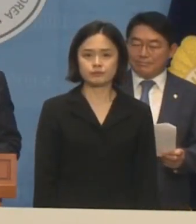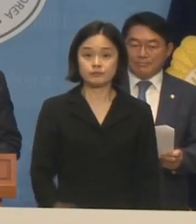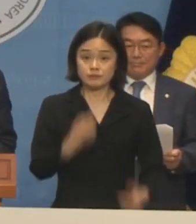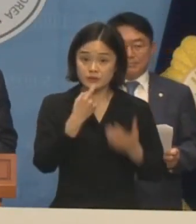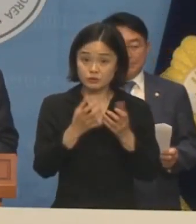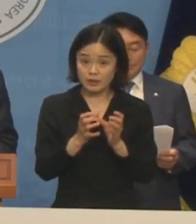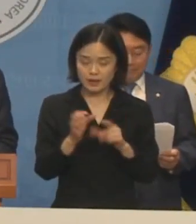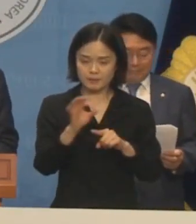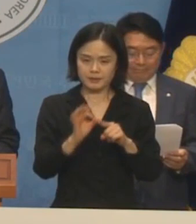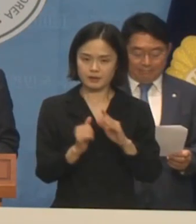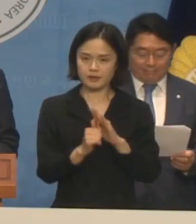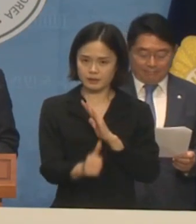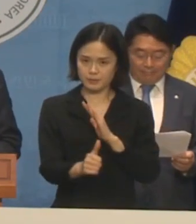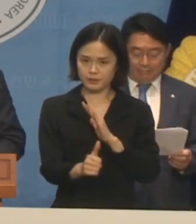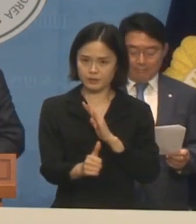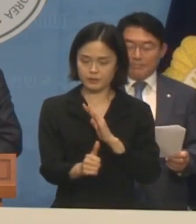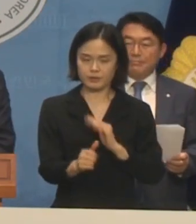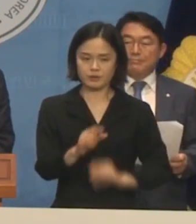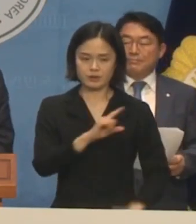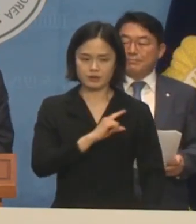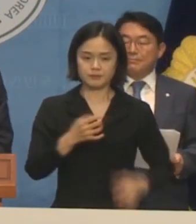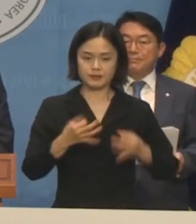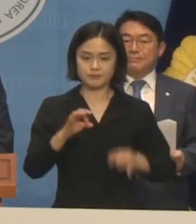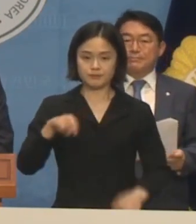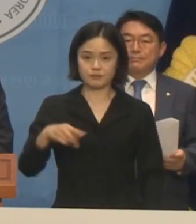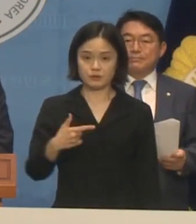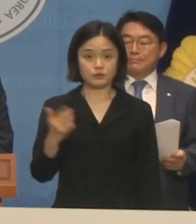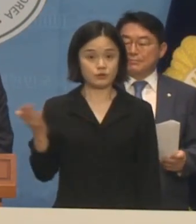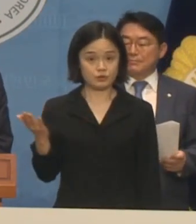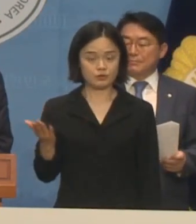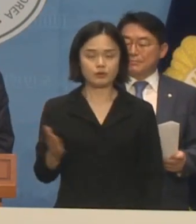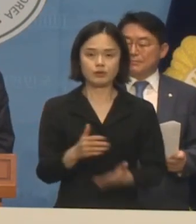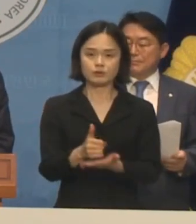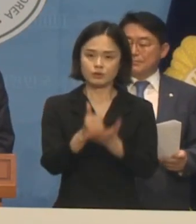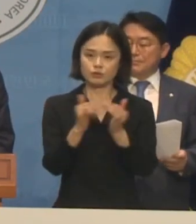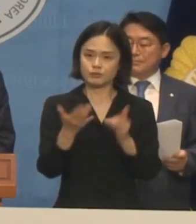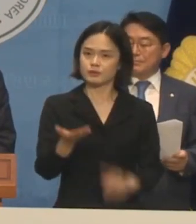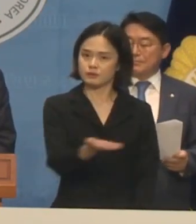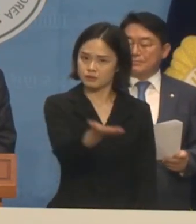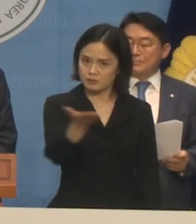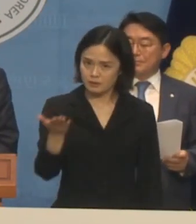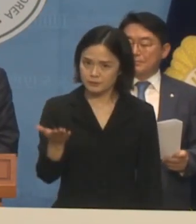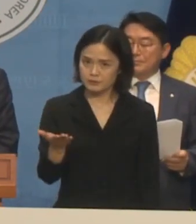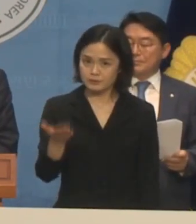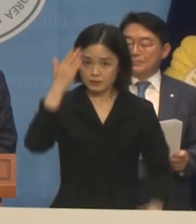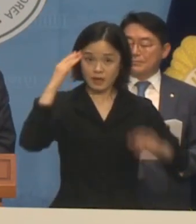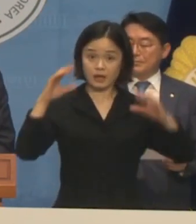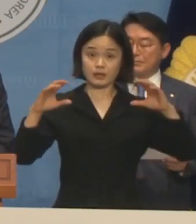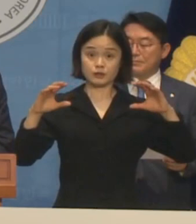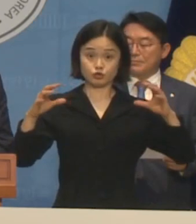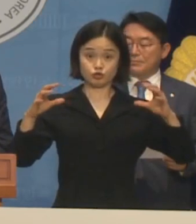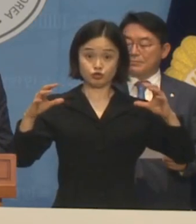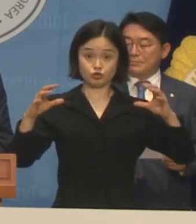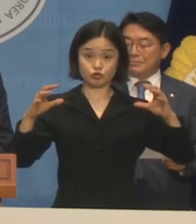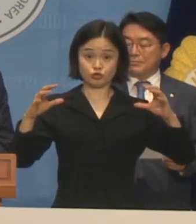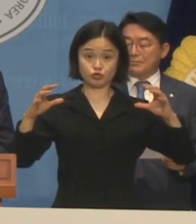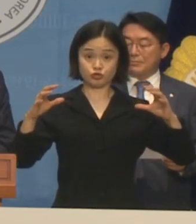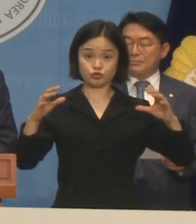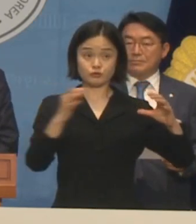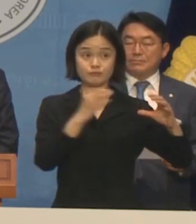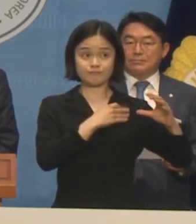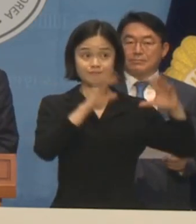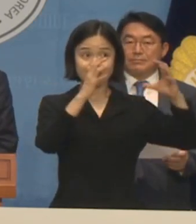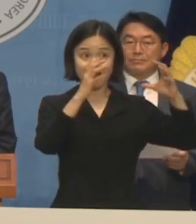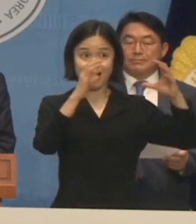더불어민주당 비례대표 김윤희입니다. 존경하는 국민 여러분, 이제 대한민국은 자랑스러운 선진국의 반열에